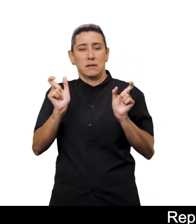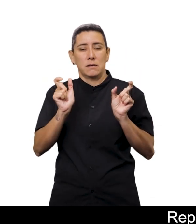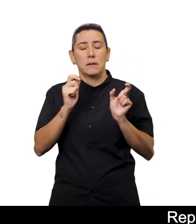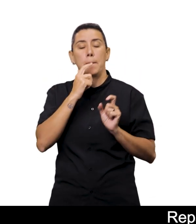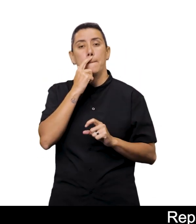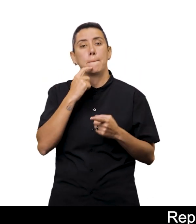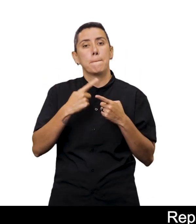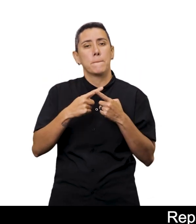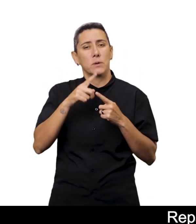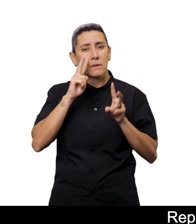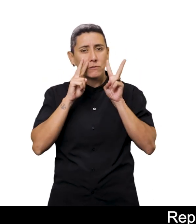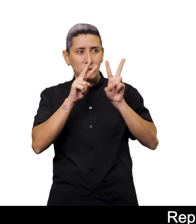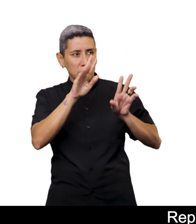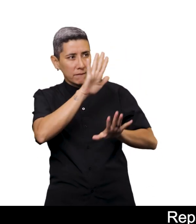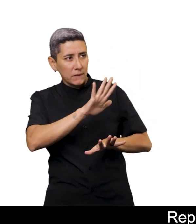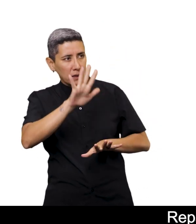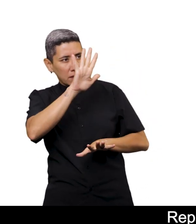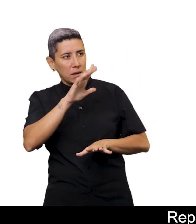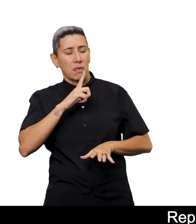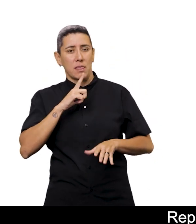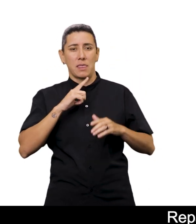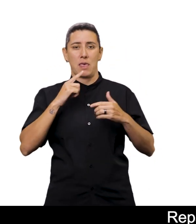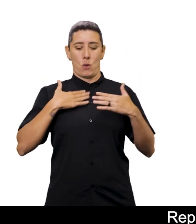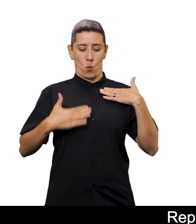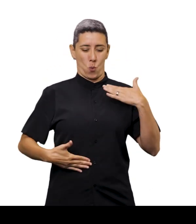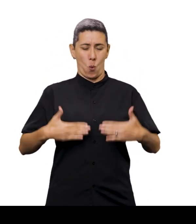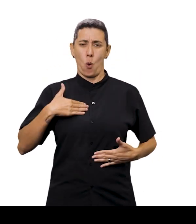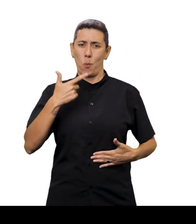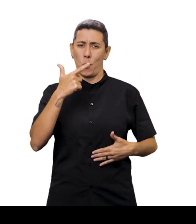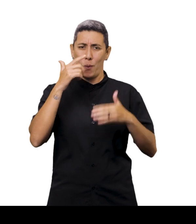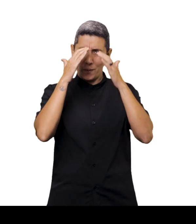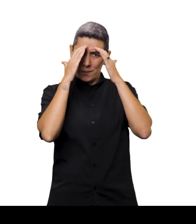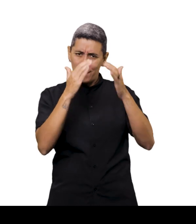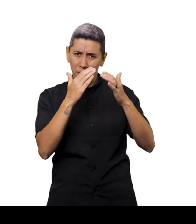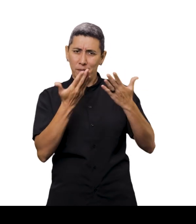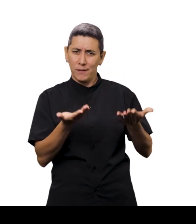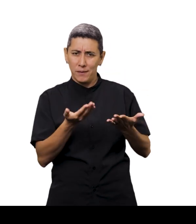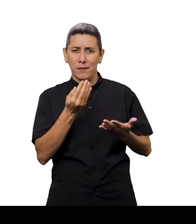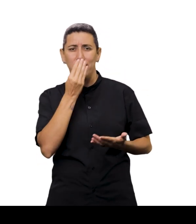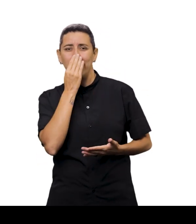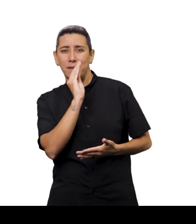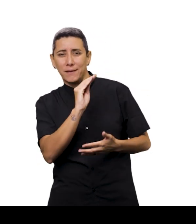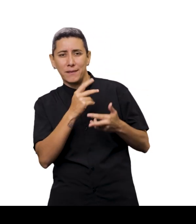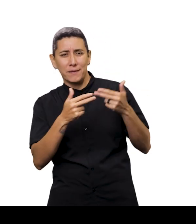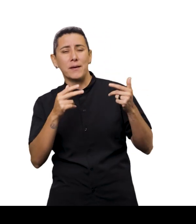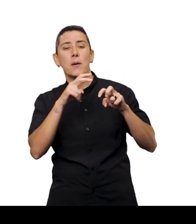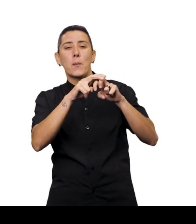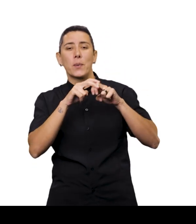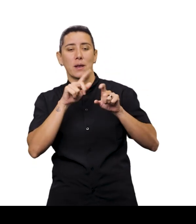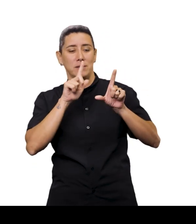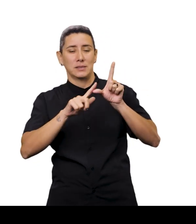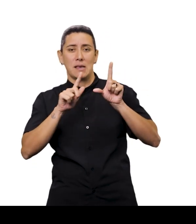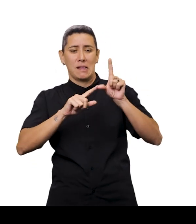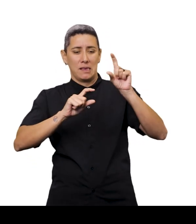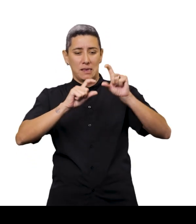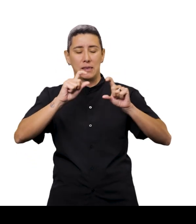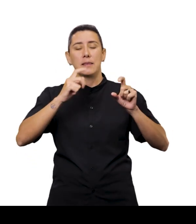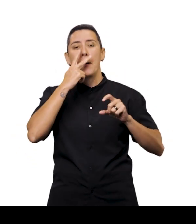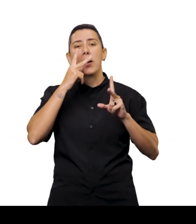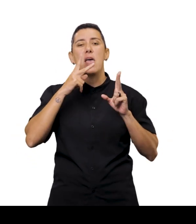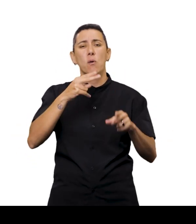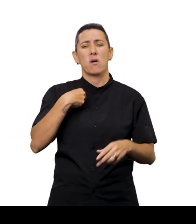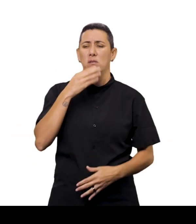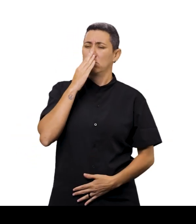como nesta serigrafia corpos desobedientes, a disposição diagonal e insubordinada das